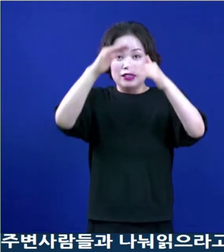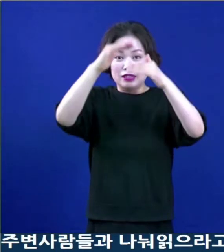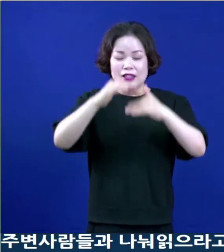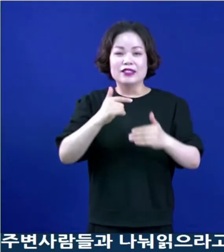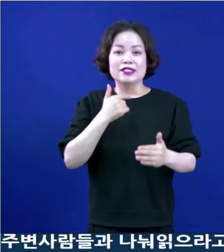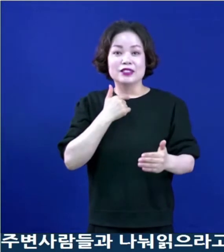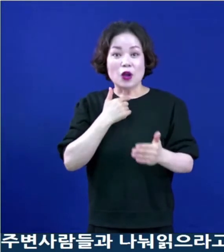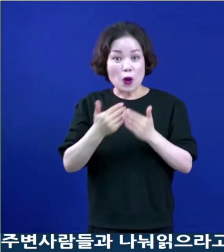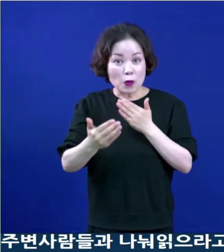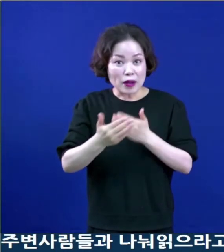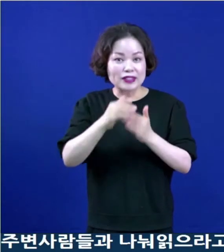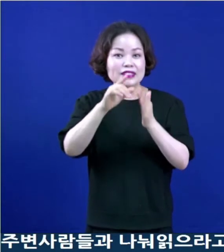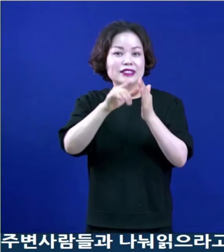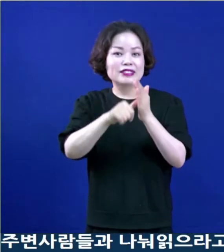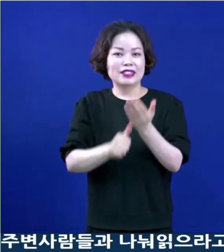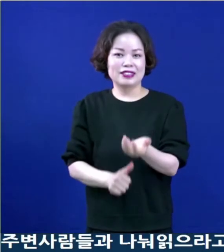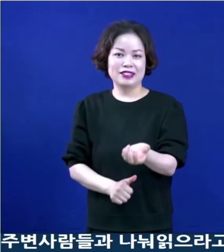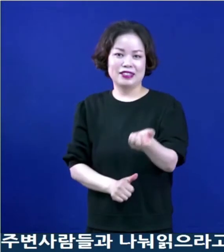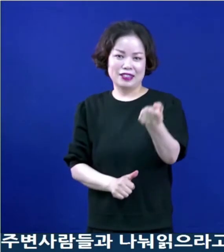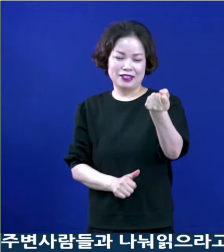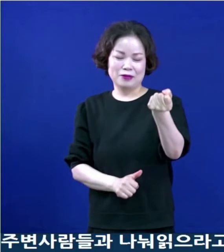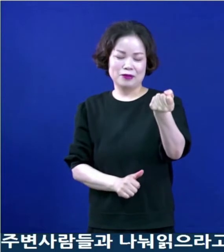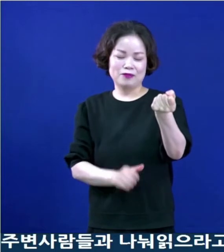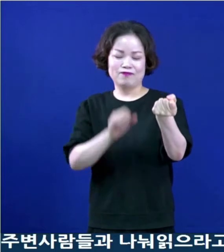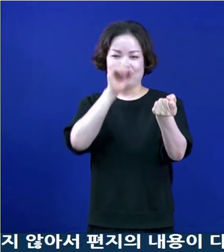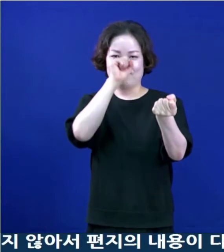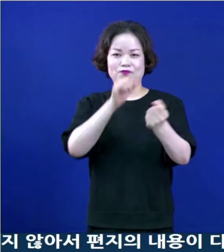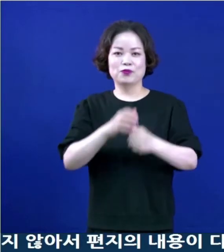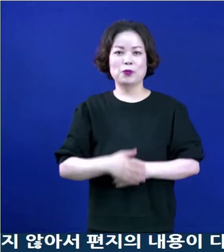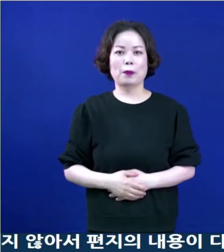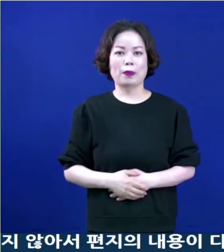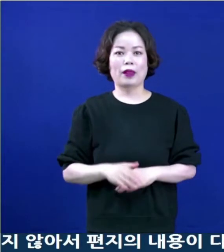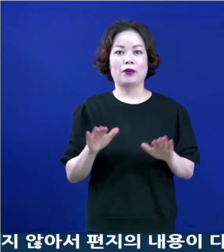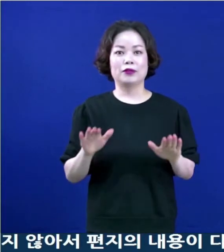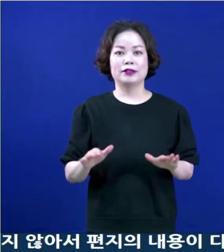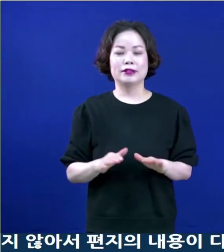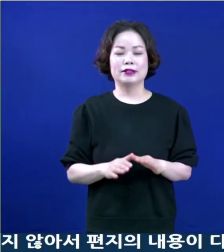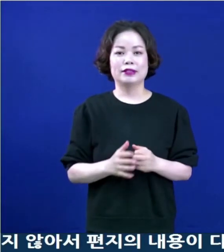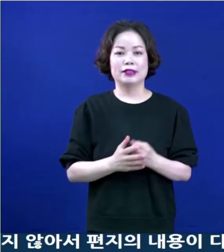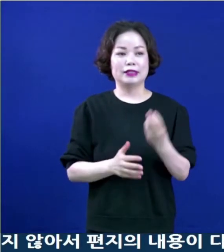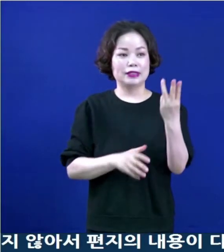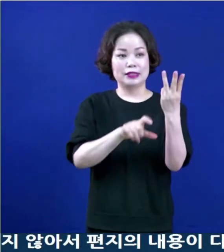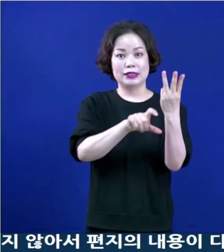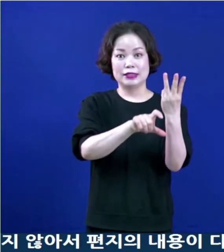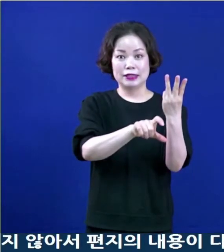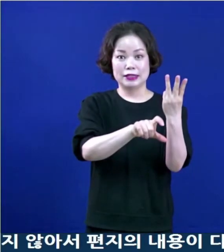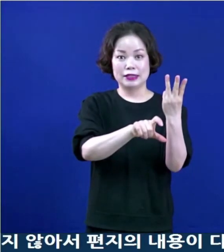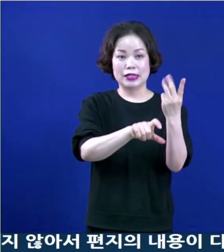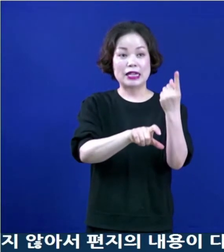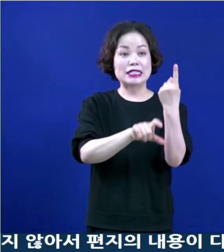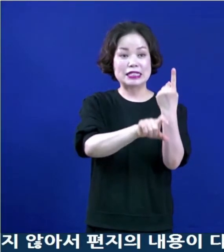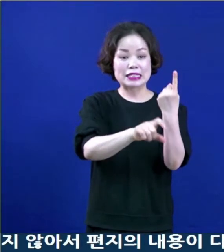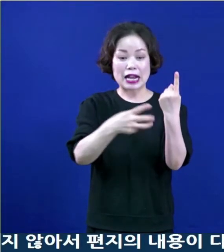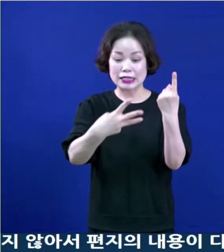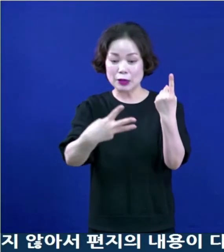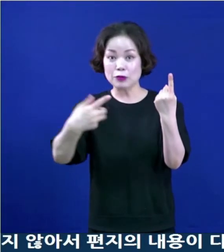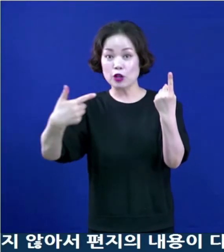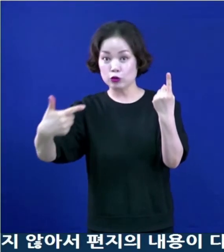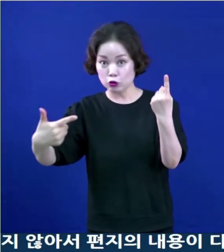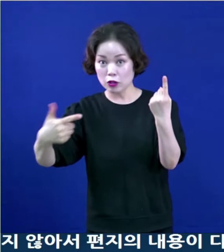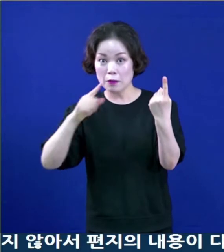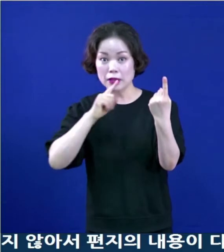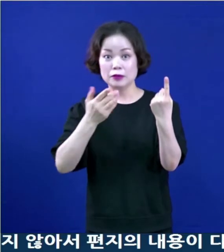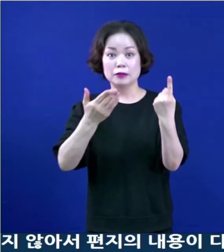경험하시는 시간이 되었으면 좋겠습니다. 오늘 3장부터 1장 3절부터 6절까지를 다루게